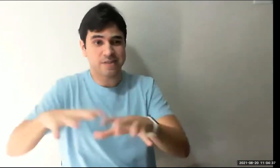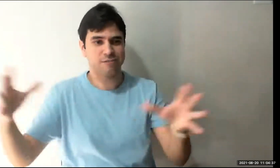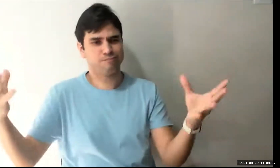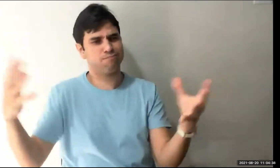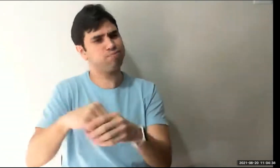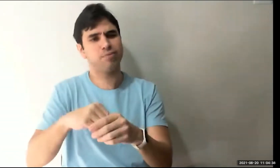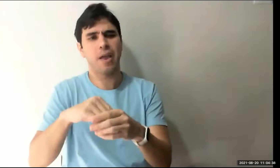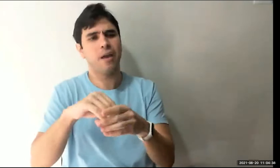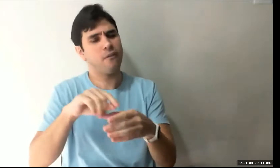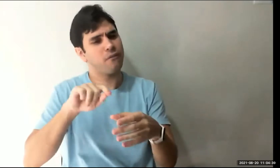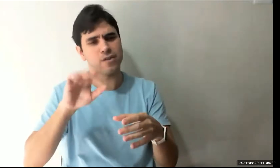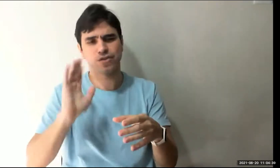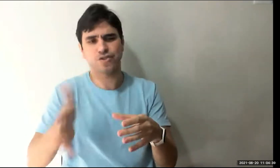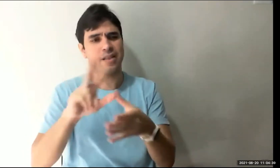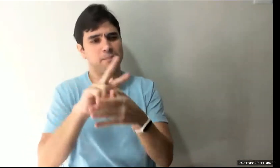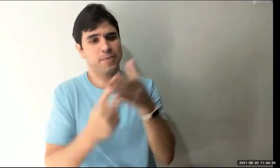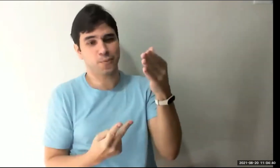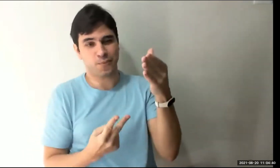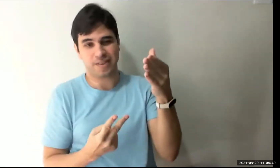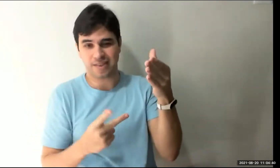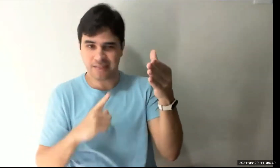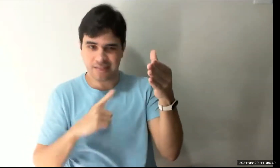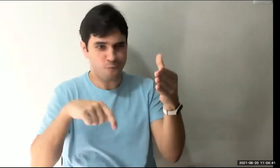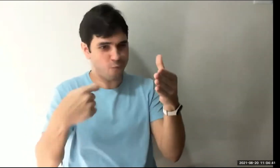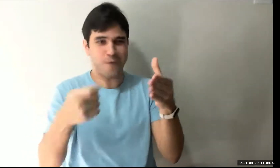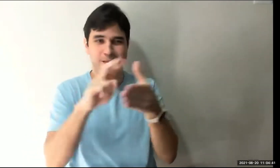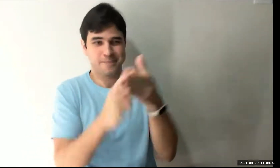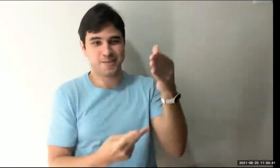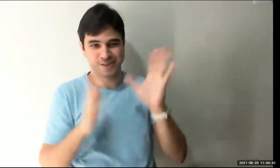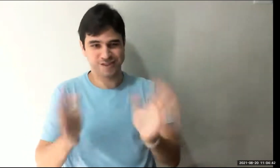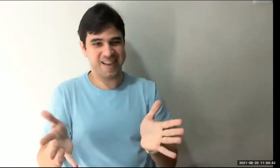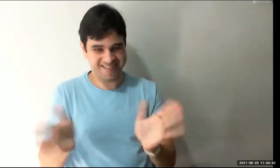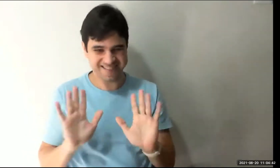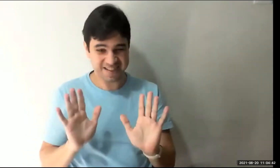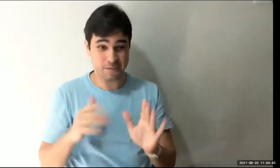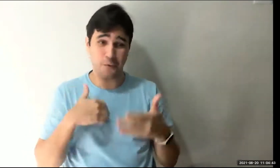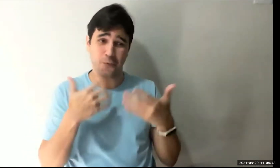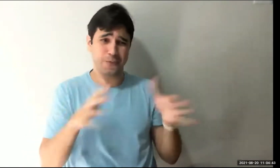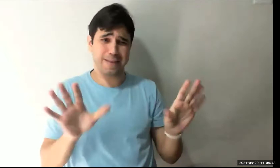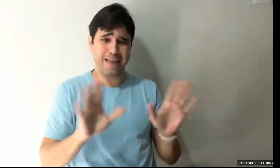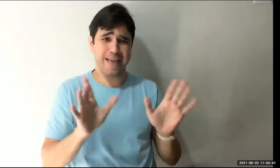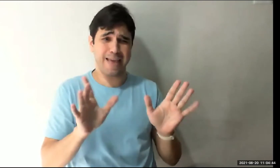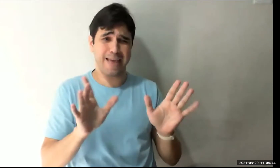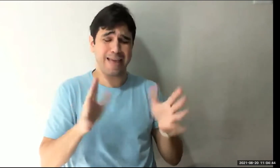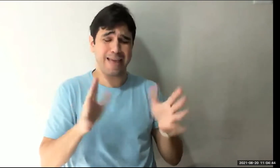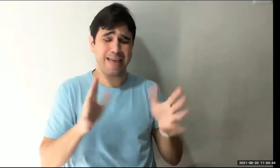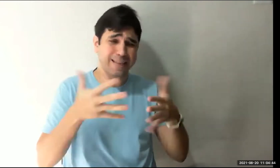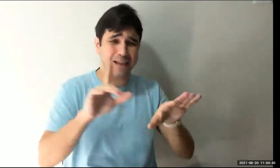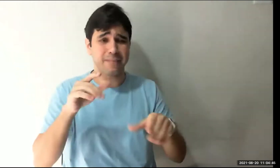eu pensei enquanto eles estão ensinando esses alunos e como eles já são bilíngues, e eles